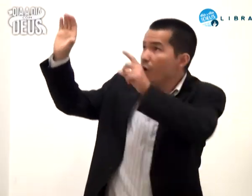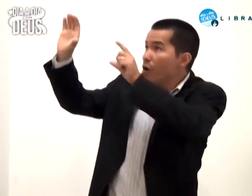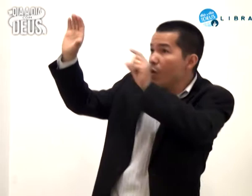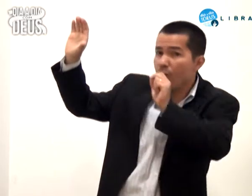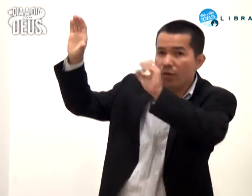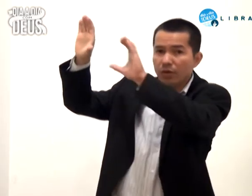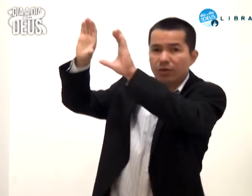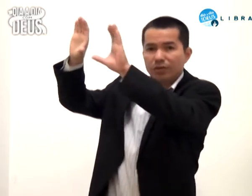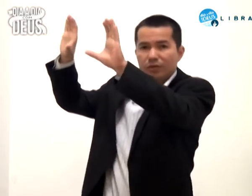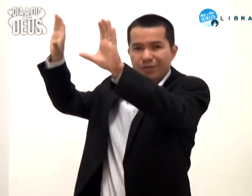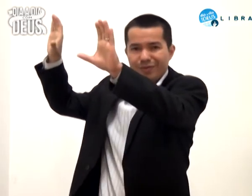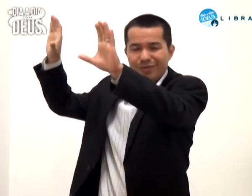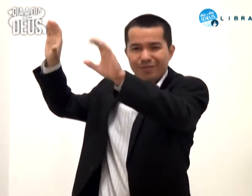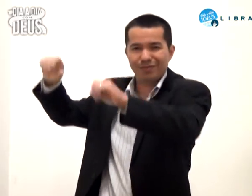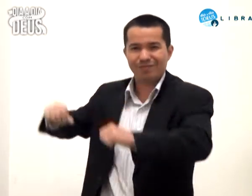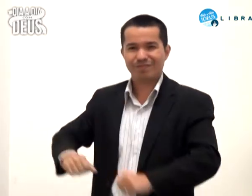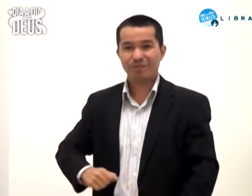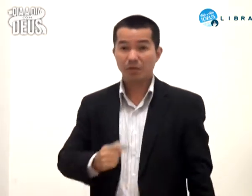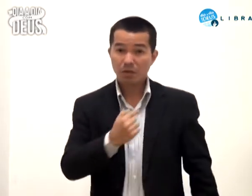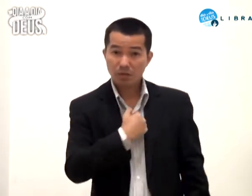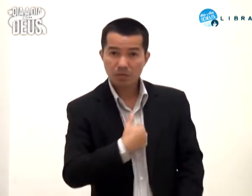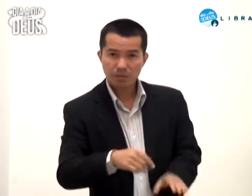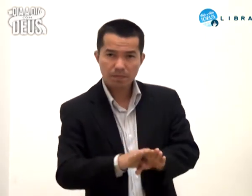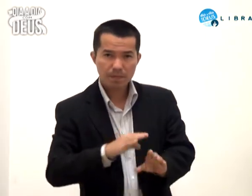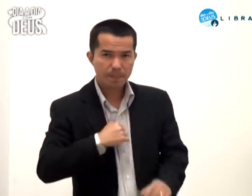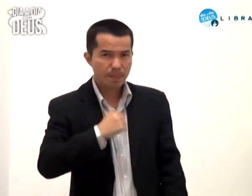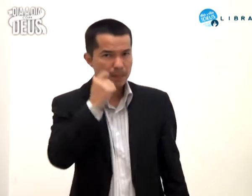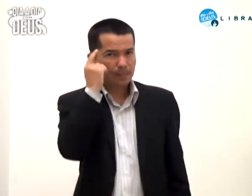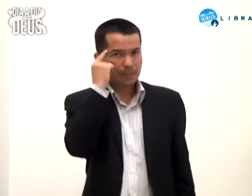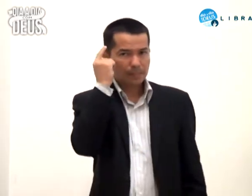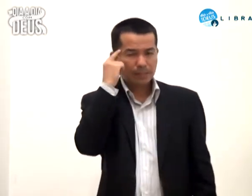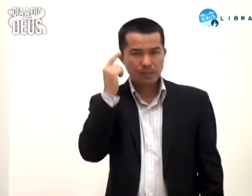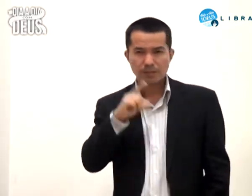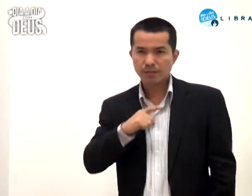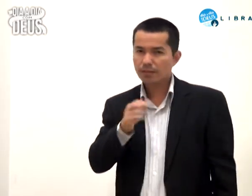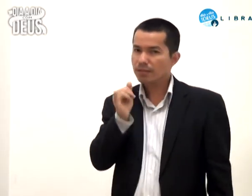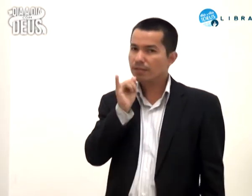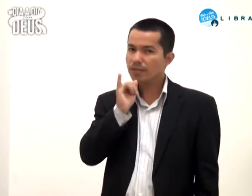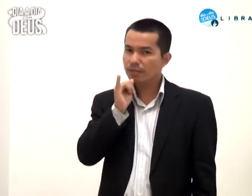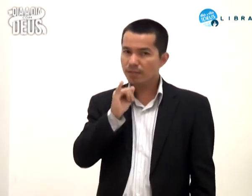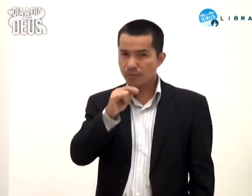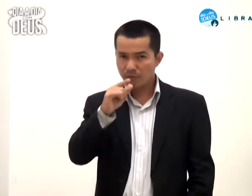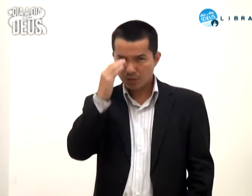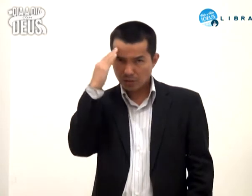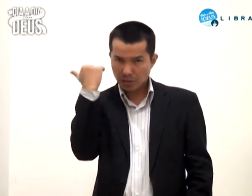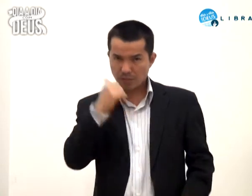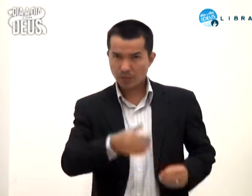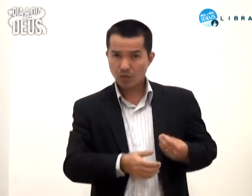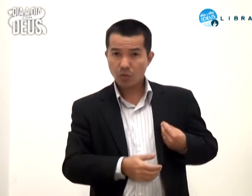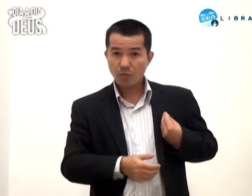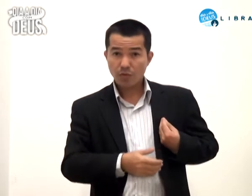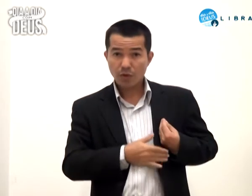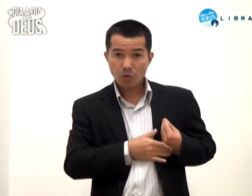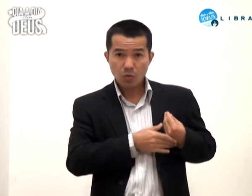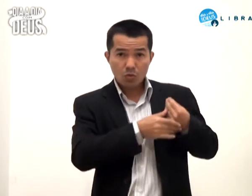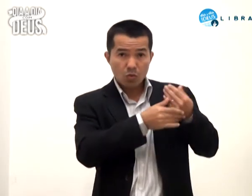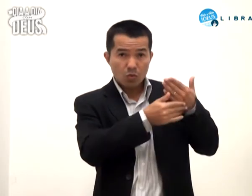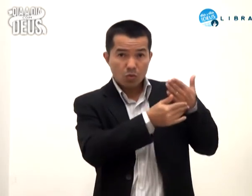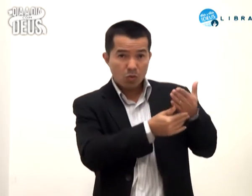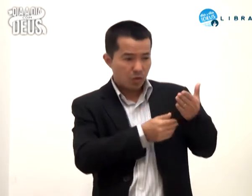aquilo que você entesoura, né? E eu ainda dei o seguinte exemplo, você logo sabe o que é que está guardado no teu